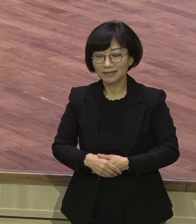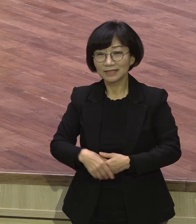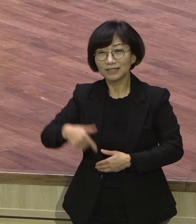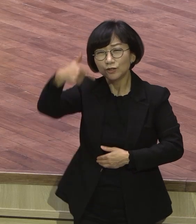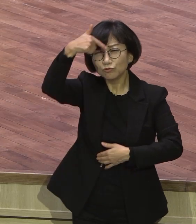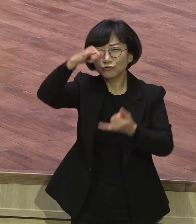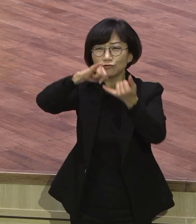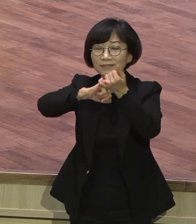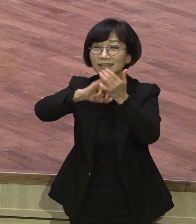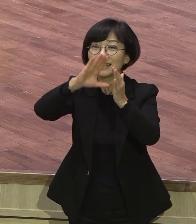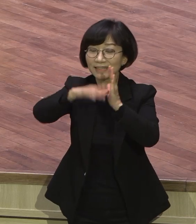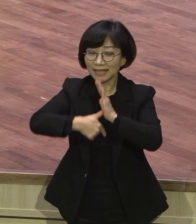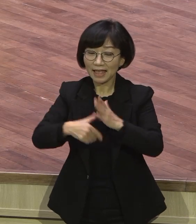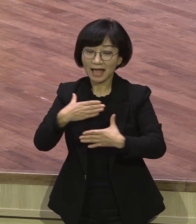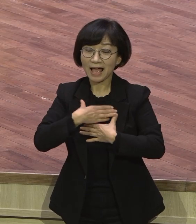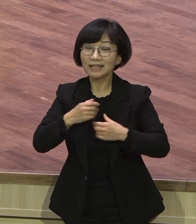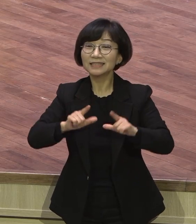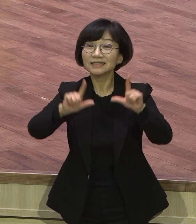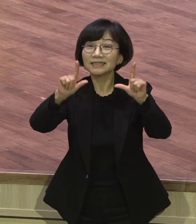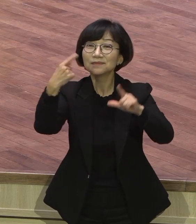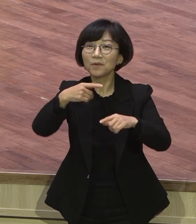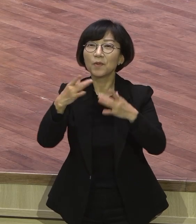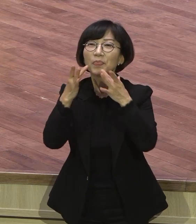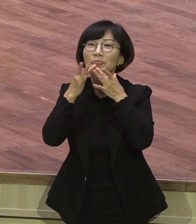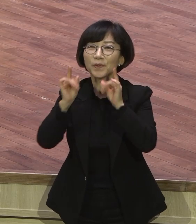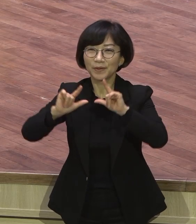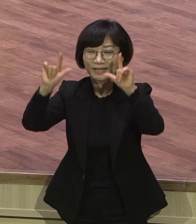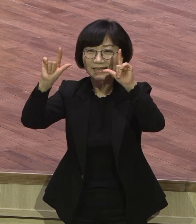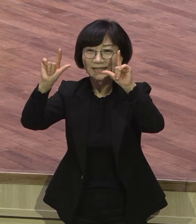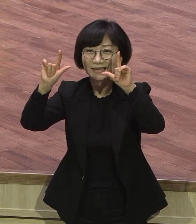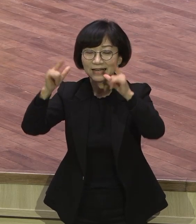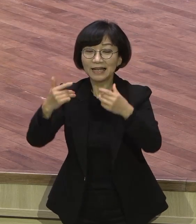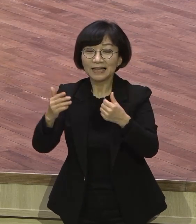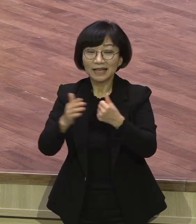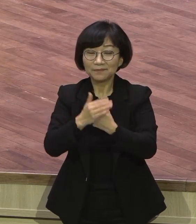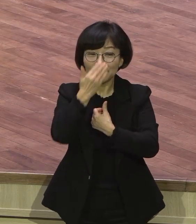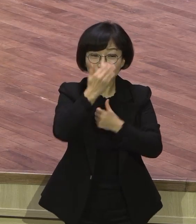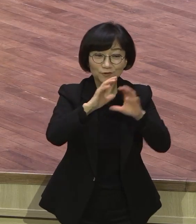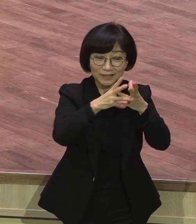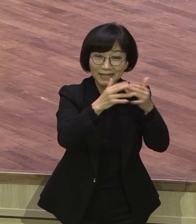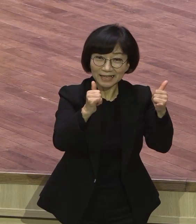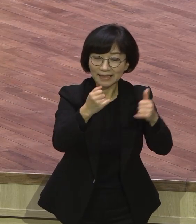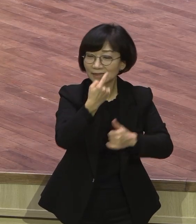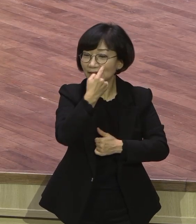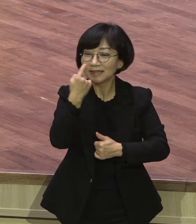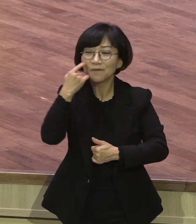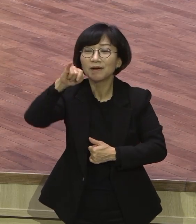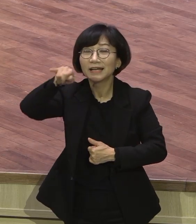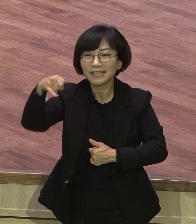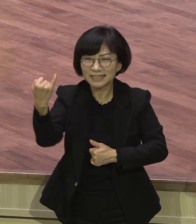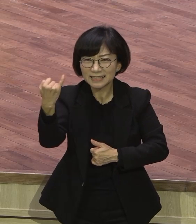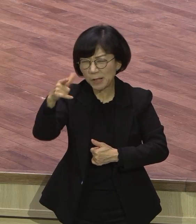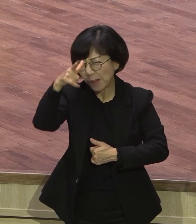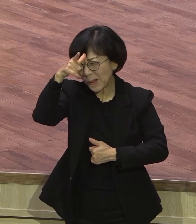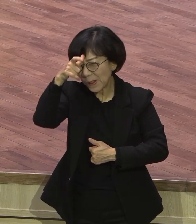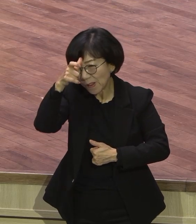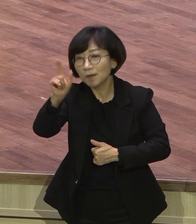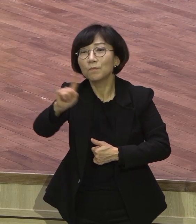토요일입니다 구약시대는 유대인들과 안식교 여호와 정인 같은 이런 삶들 토요일이 안식일이다 토요일이